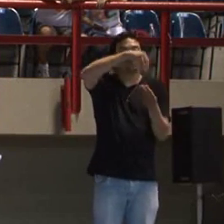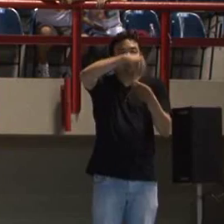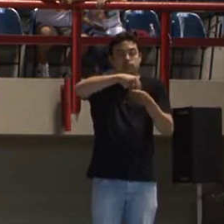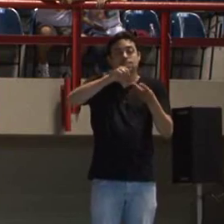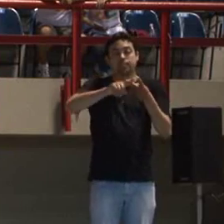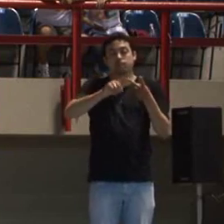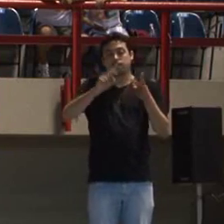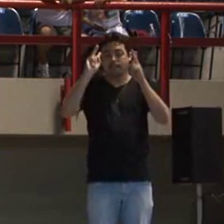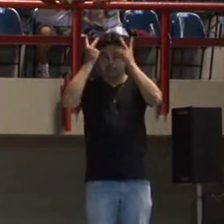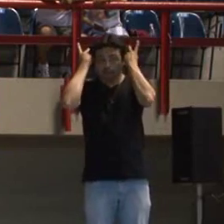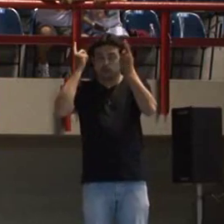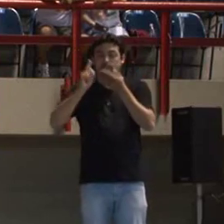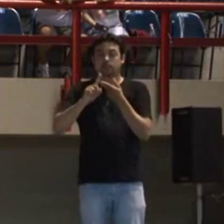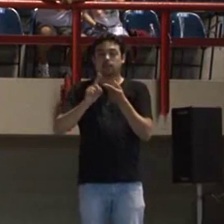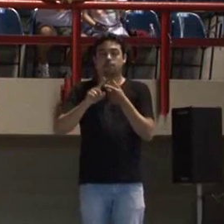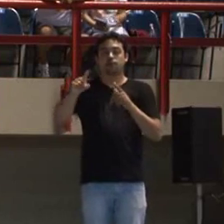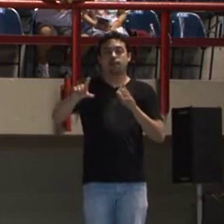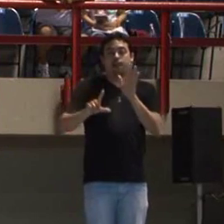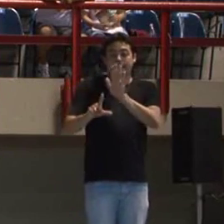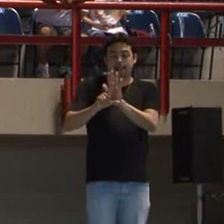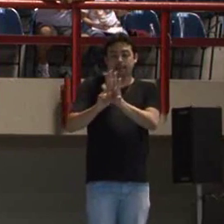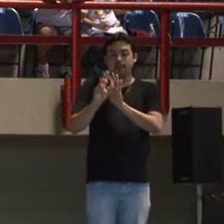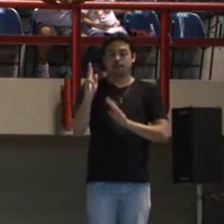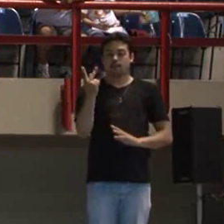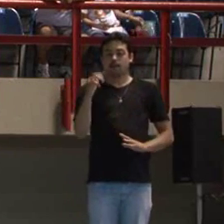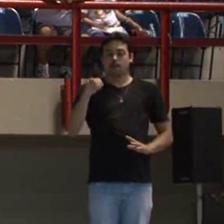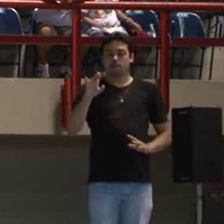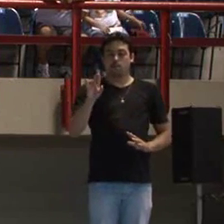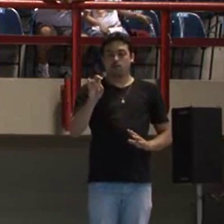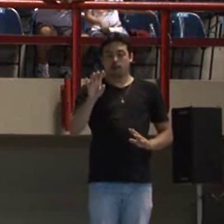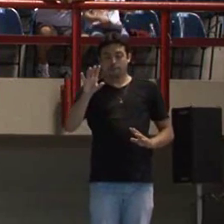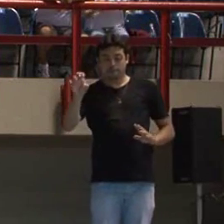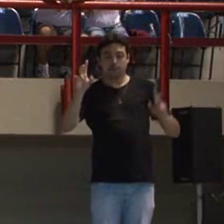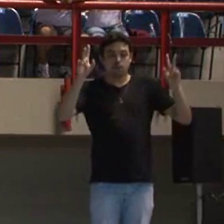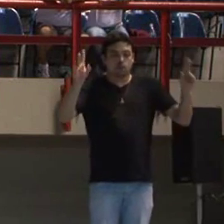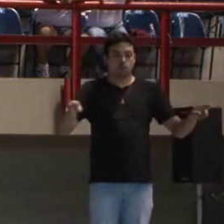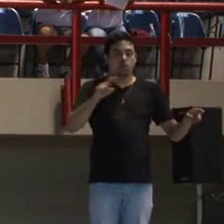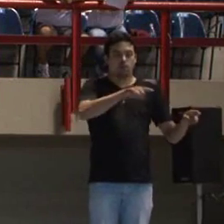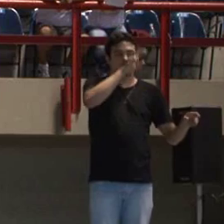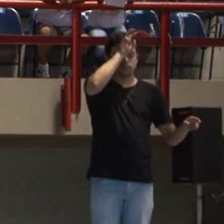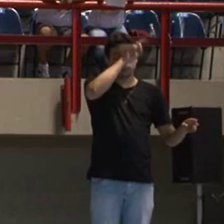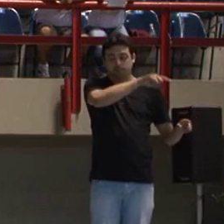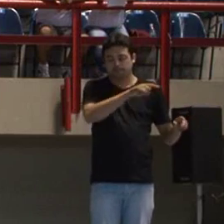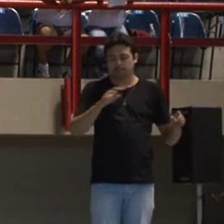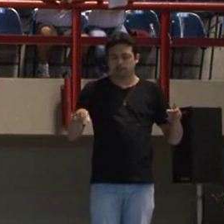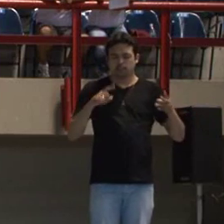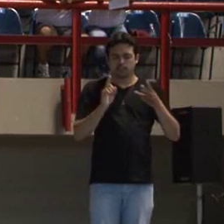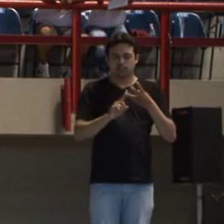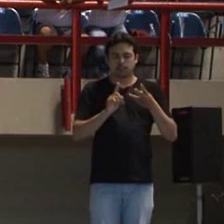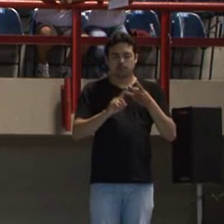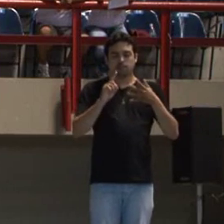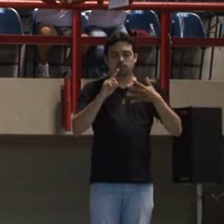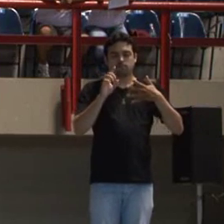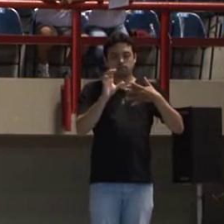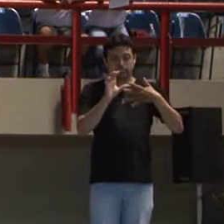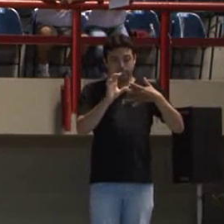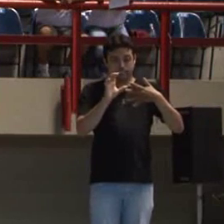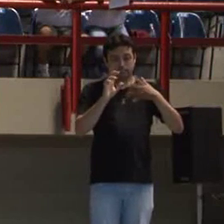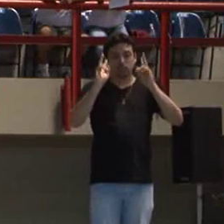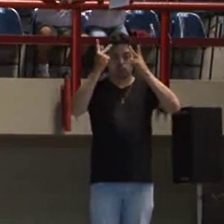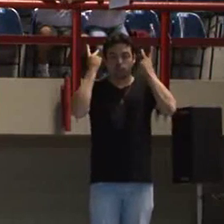hebreus também. Tanto que eles usam o Código de Hammurabi, tá? C. A importância do estudo dos hebreus se justifica